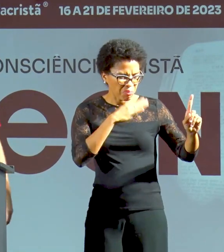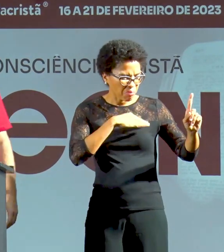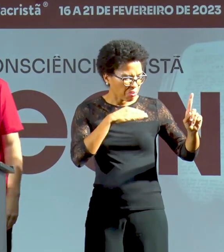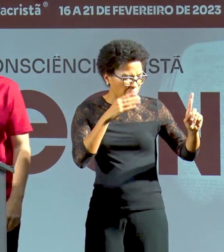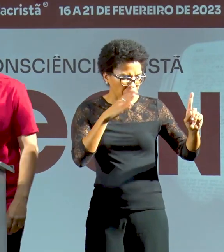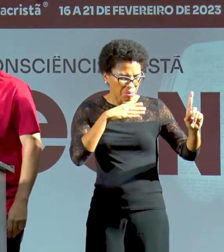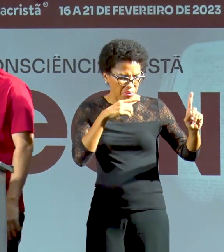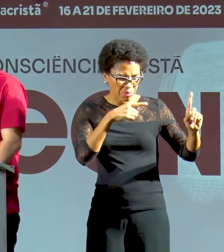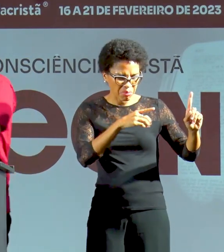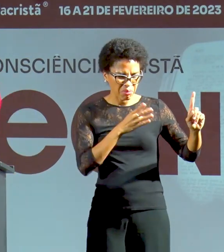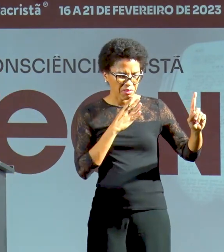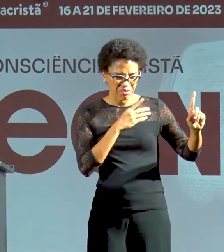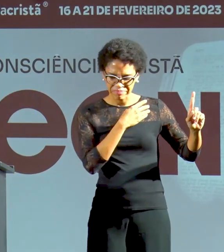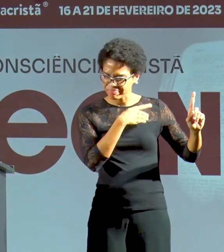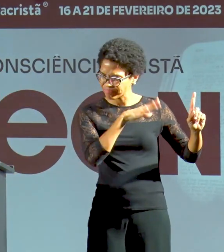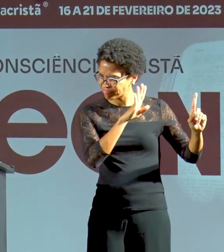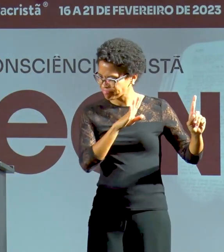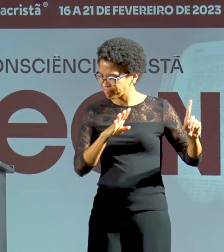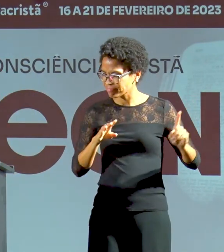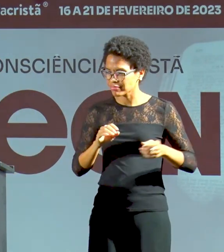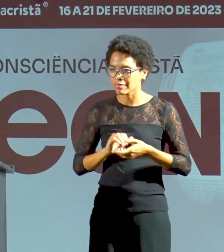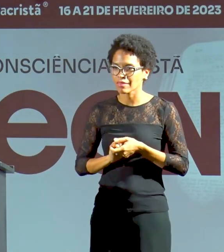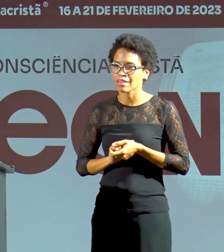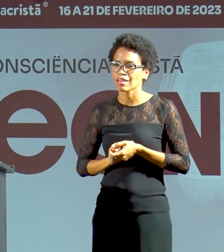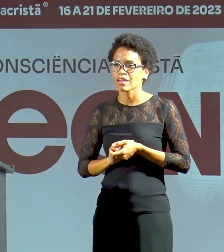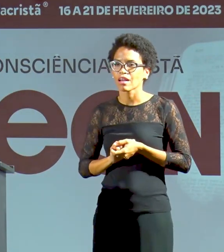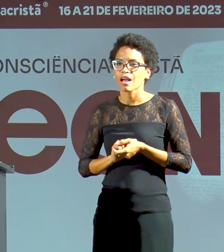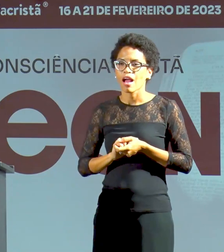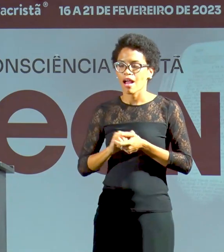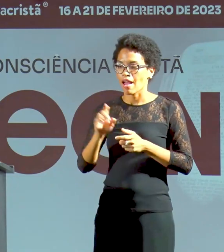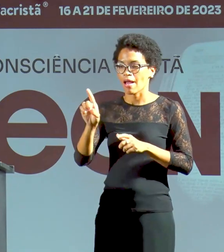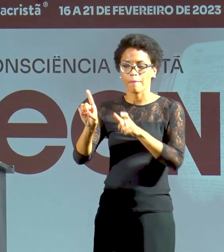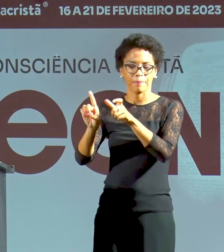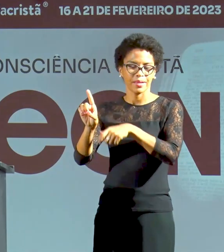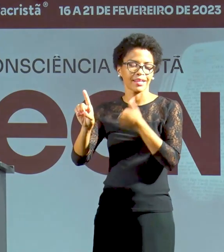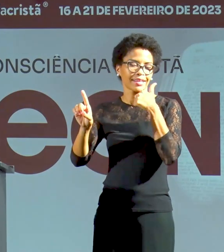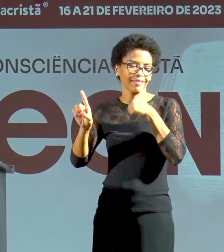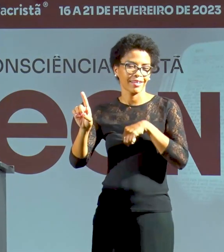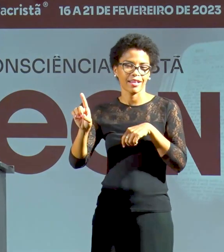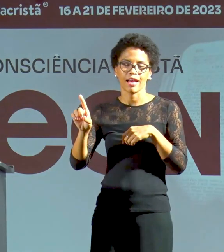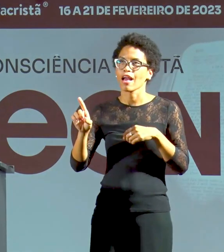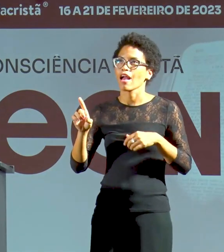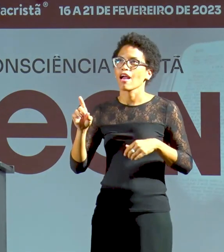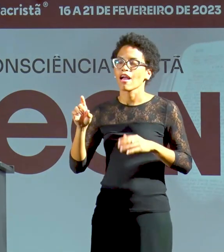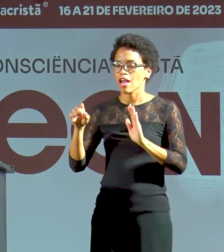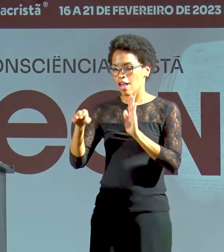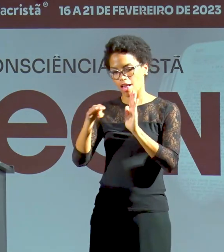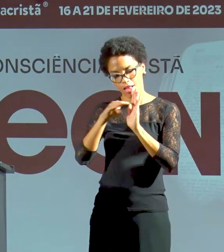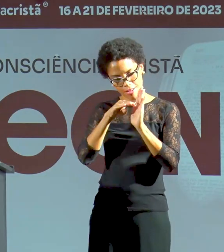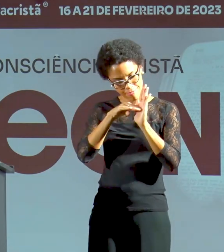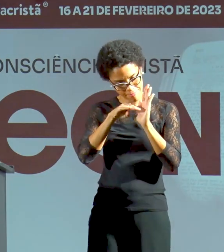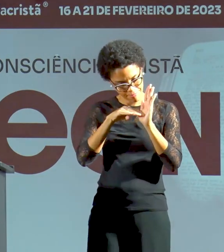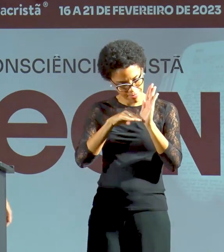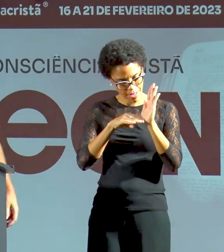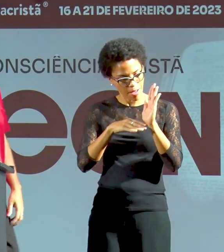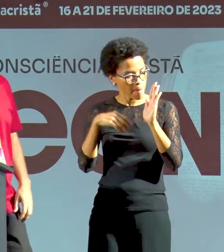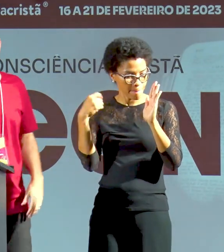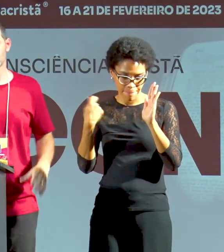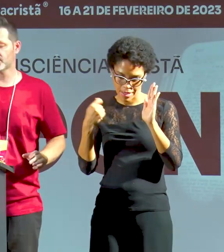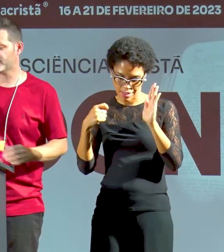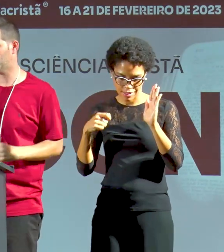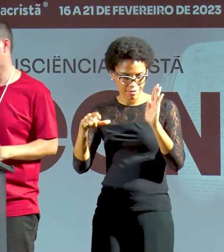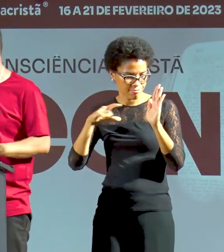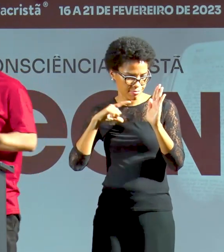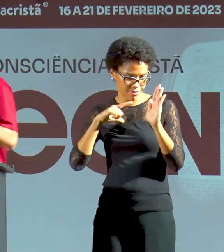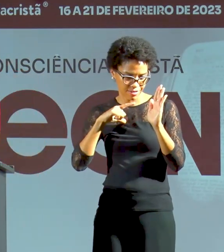semelhantes a você menina fala assim olha eu não abro mão principalmente você que é mais tímida e não tem problema nenhum ser tímido